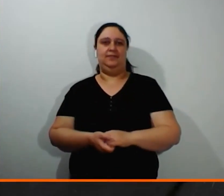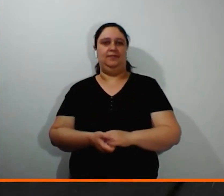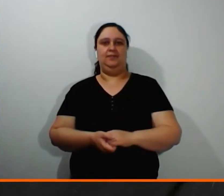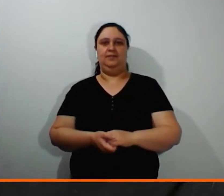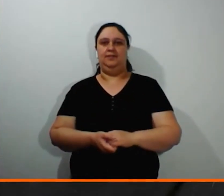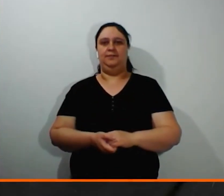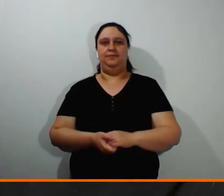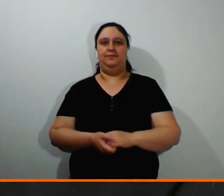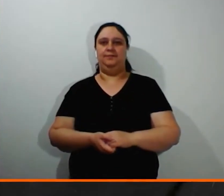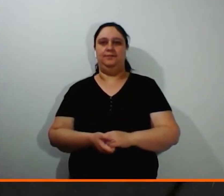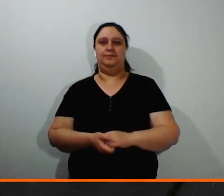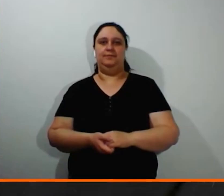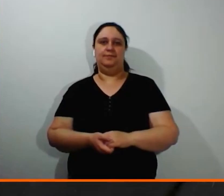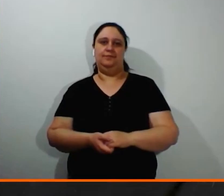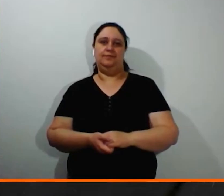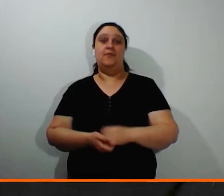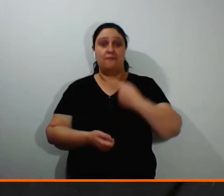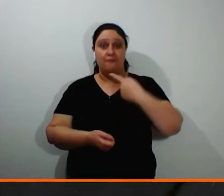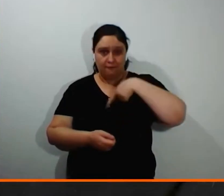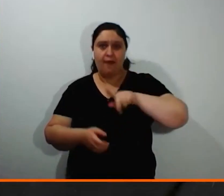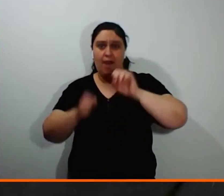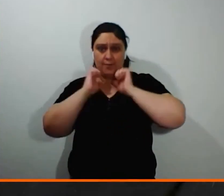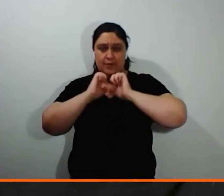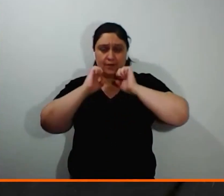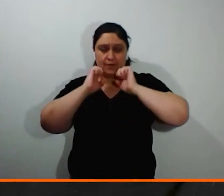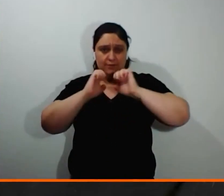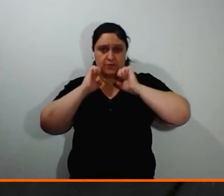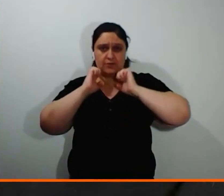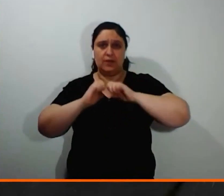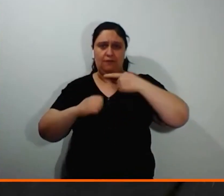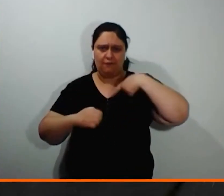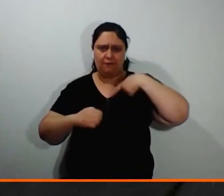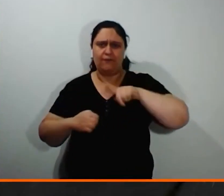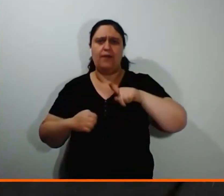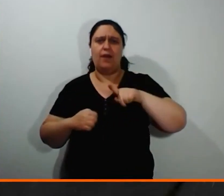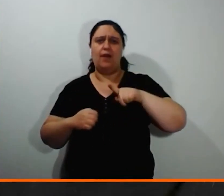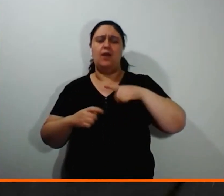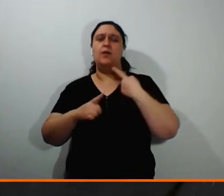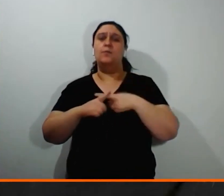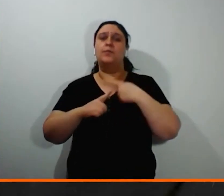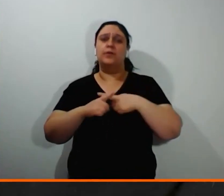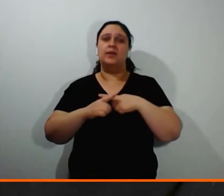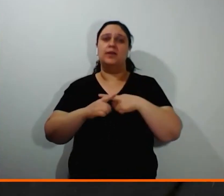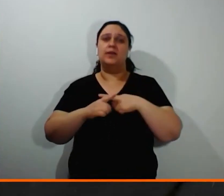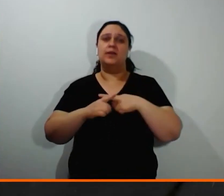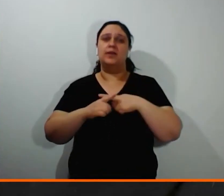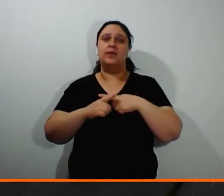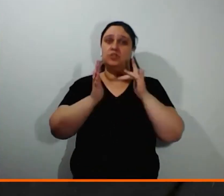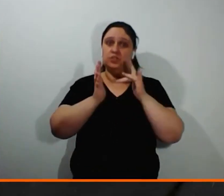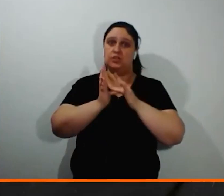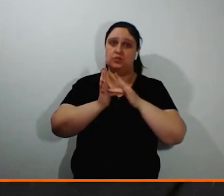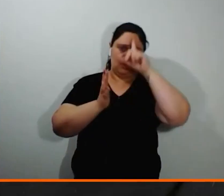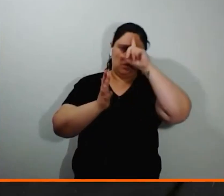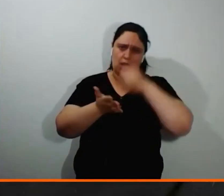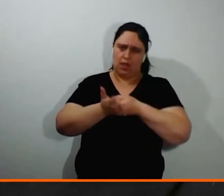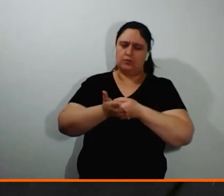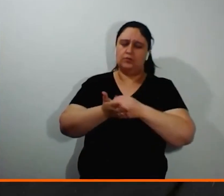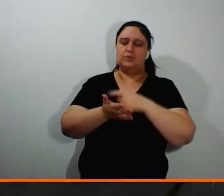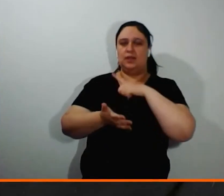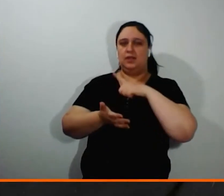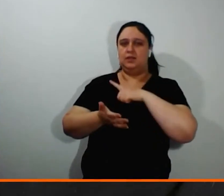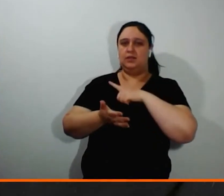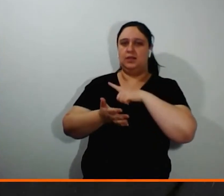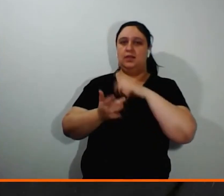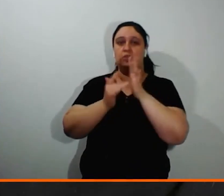vá pregar evangelho, que o Senhor Jesus, essa é a ordem do Senhor Jesus.